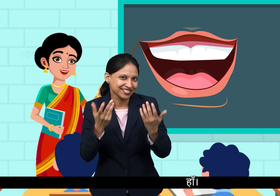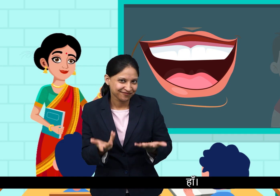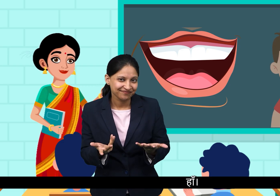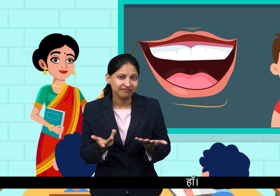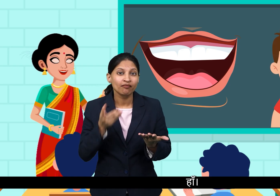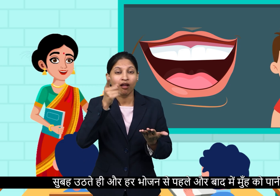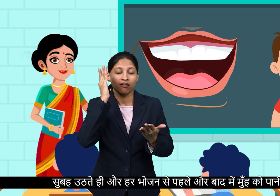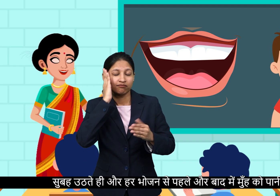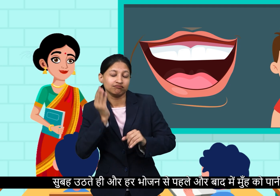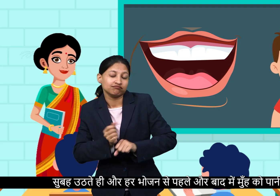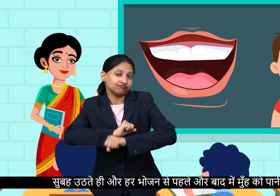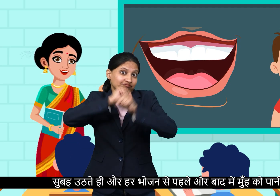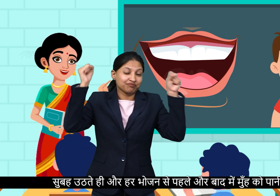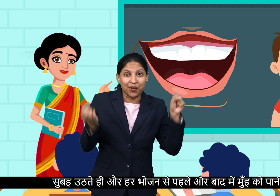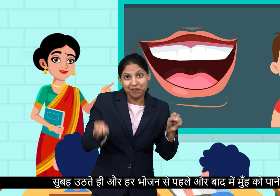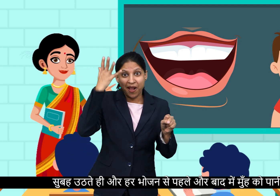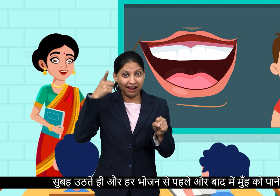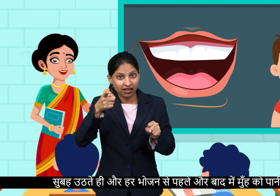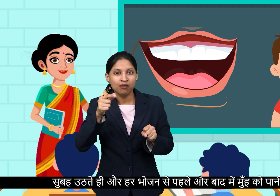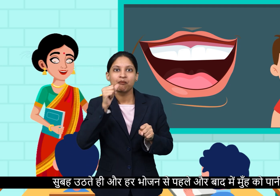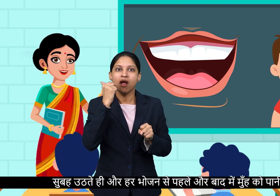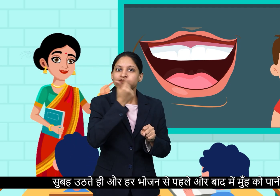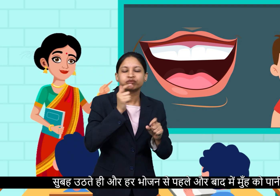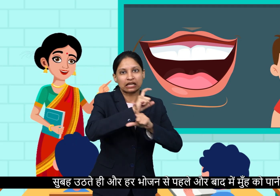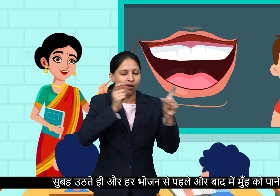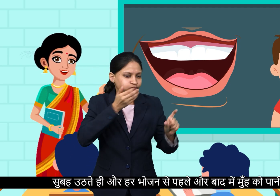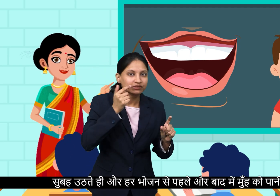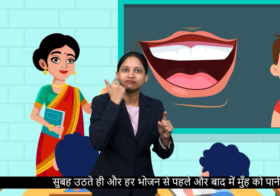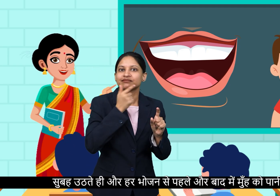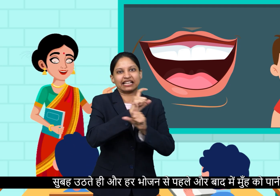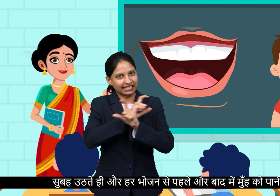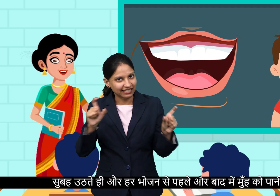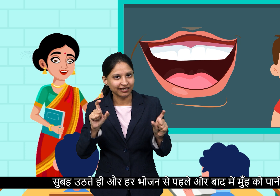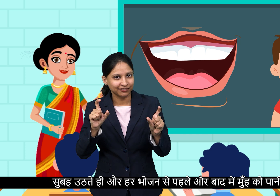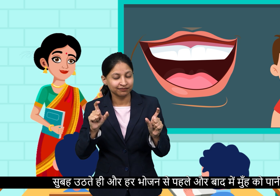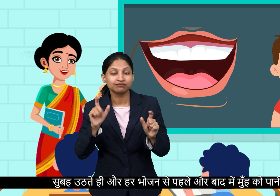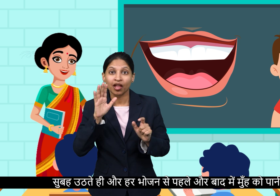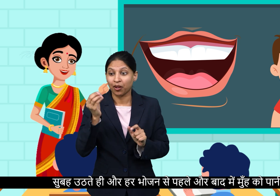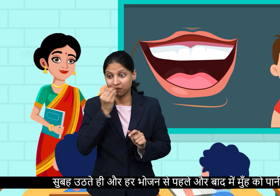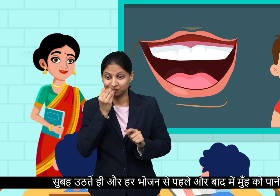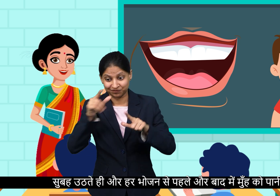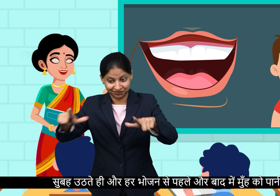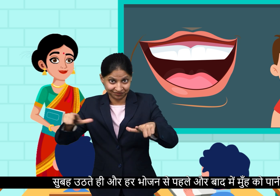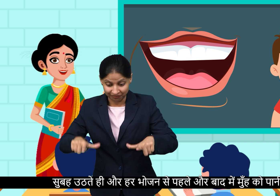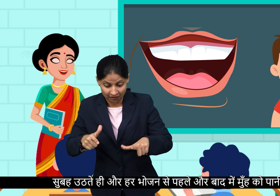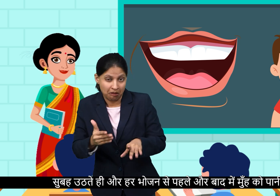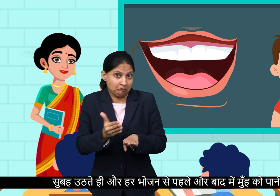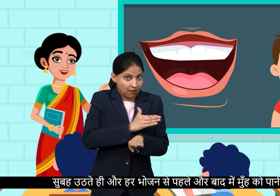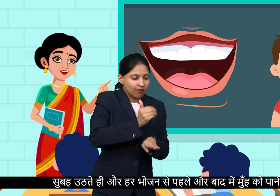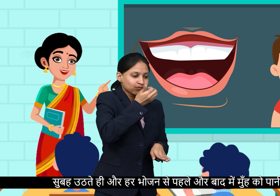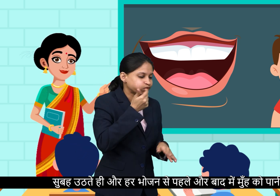हाँ, सुबह उठते ही और हर भोजन से पहले और बाद में मुंह को पानी से साफ करें।